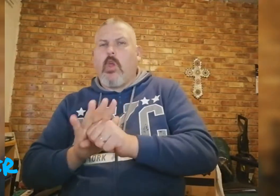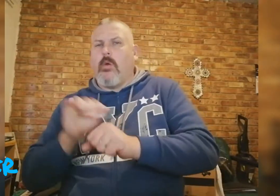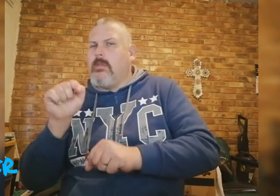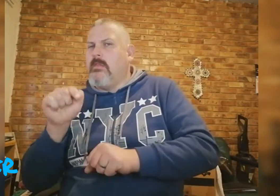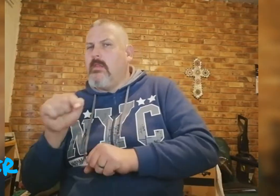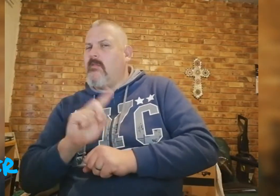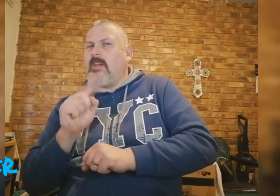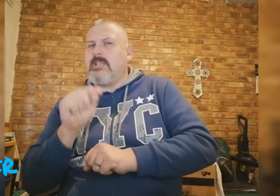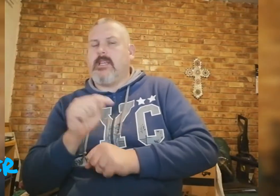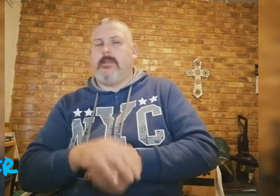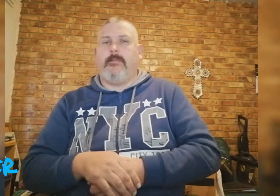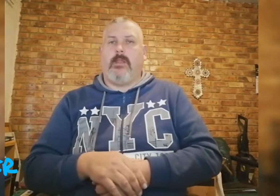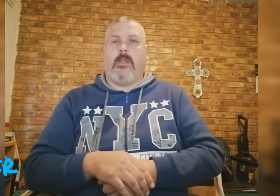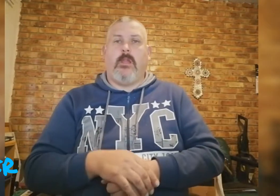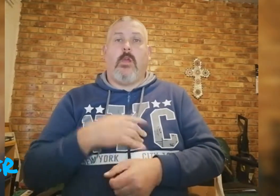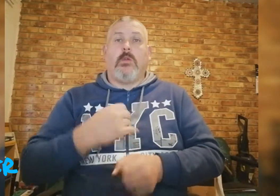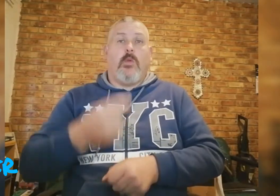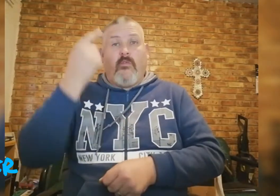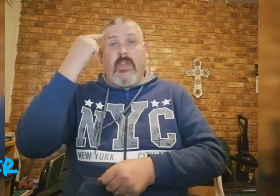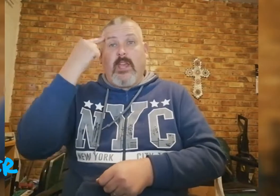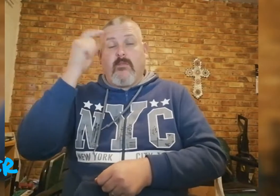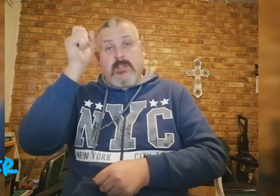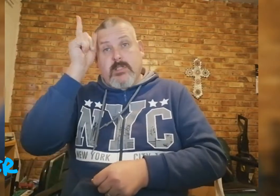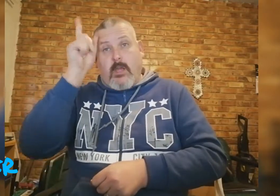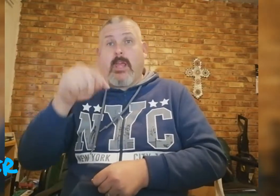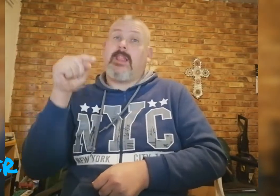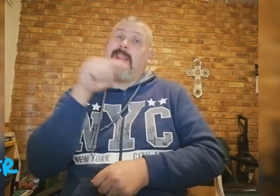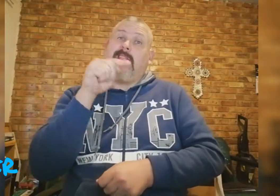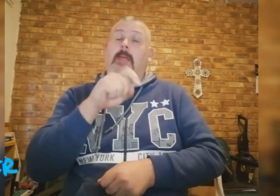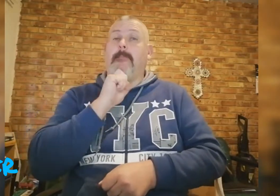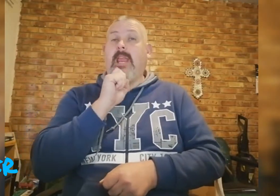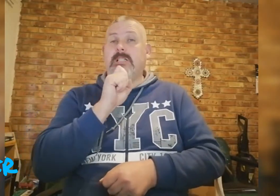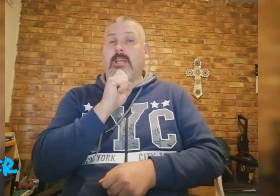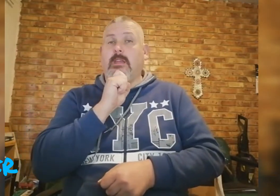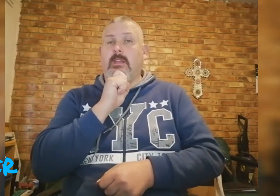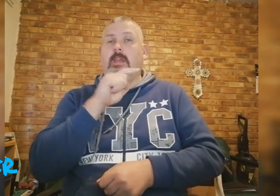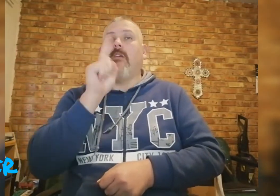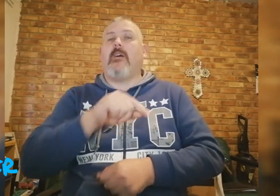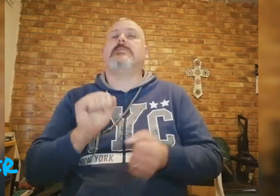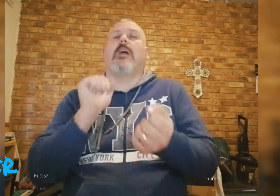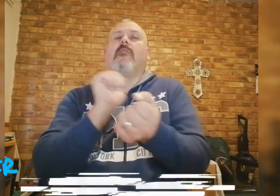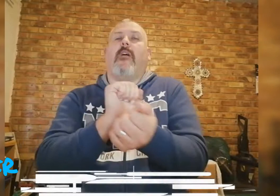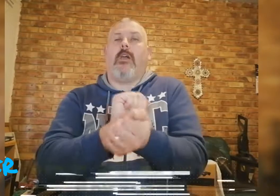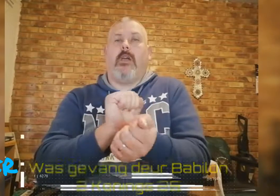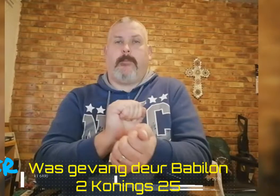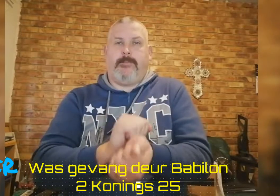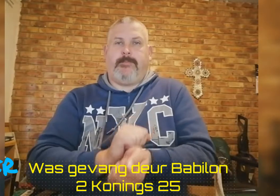achtergrond, wat is dit? Moet weet verstaan dat mense daar is gevang.